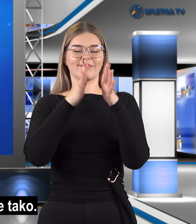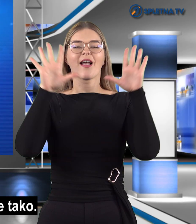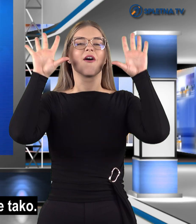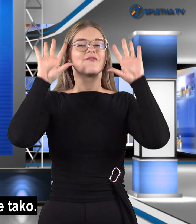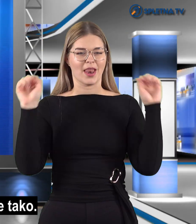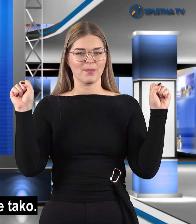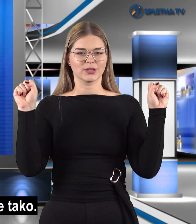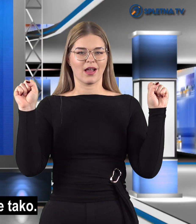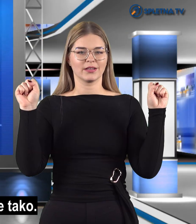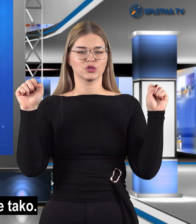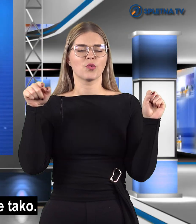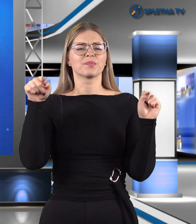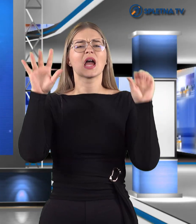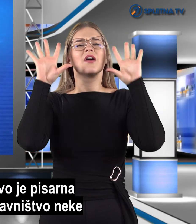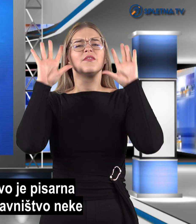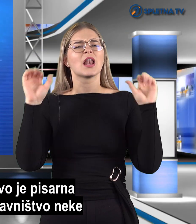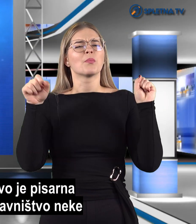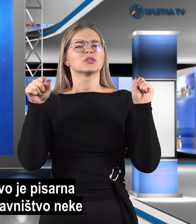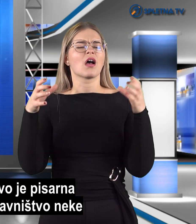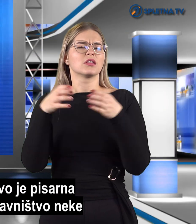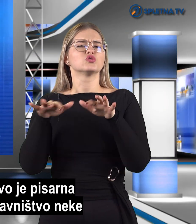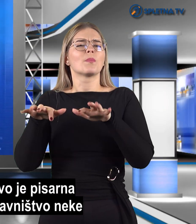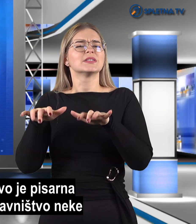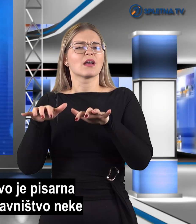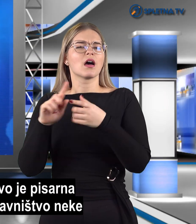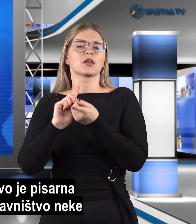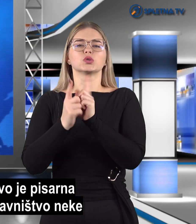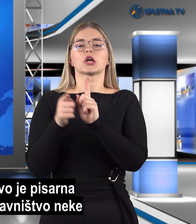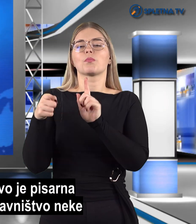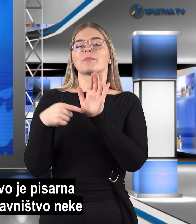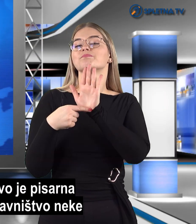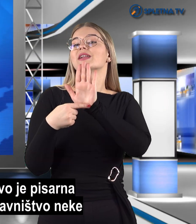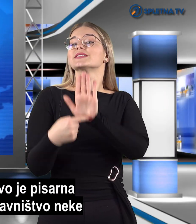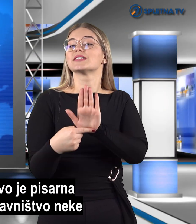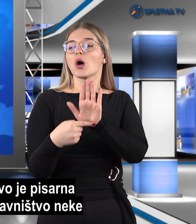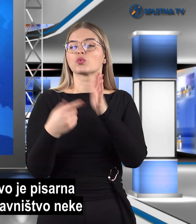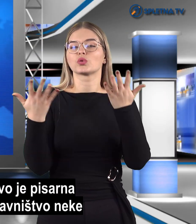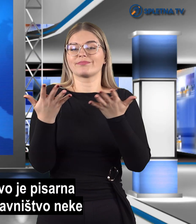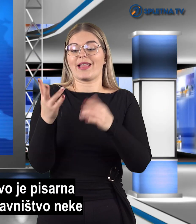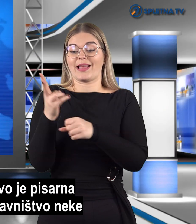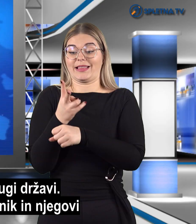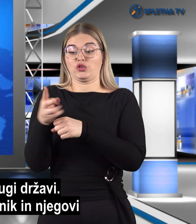Kreta se tako. Veleposlaništvo je pisarna oziroma predstavništvo neke države v drugi državi.